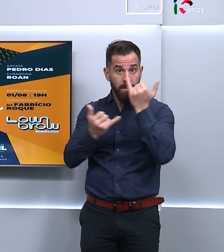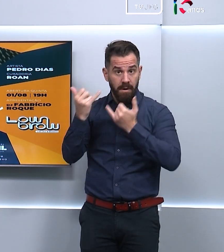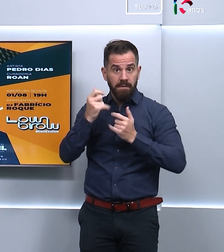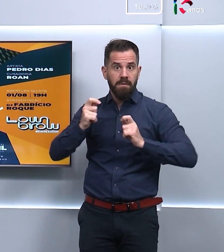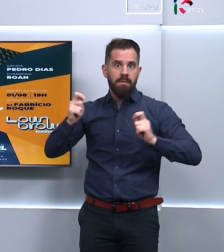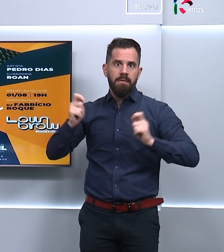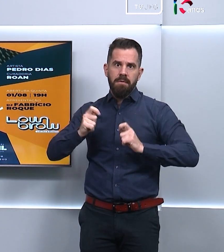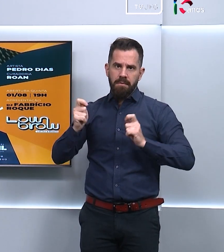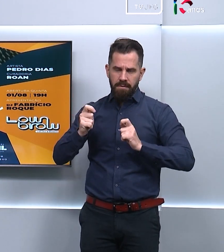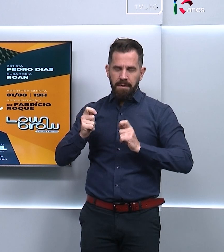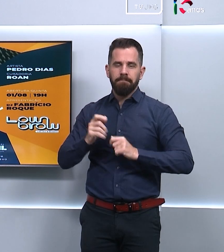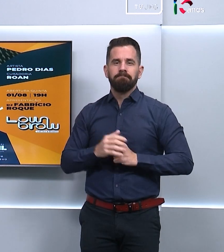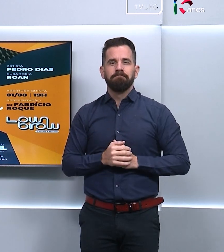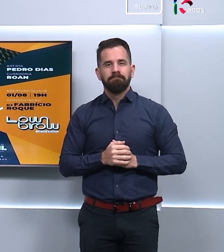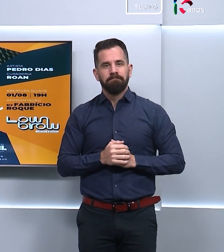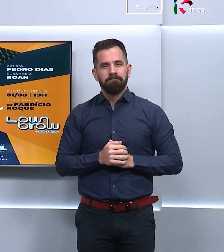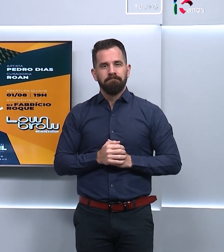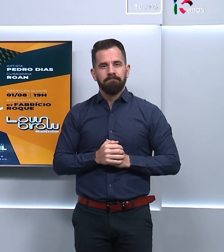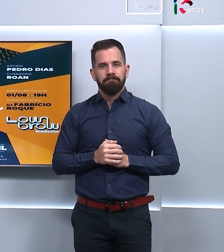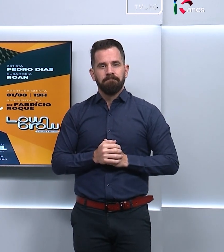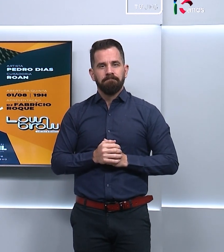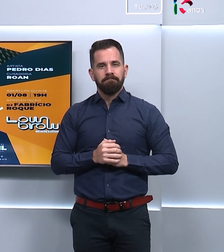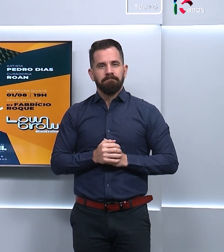LOWBROW.art nas redes sociais.